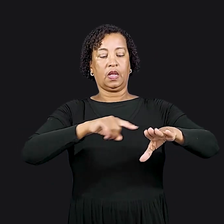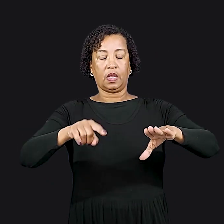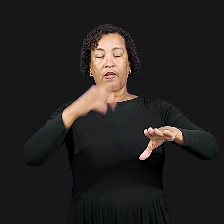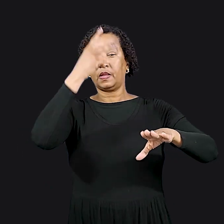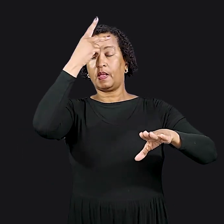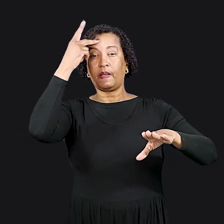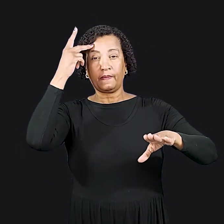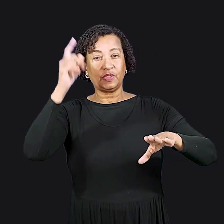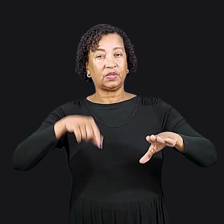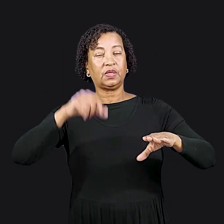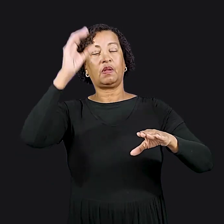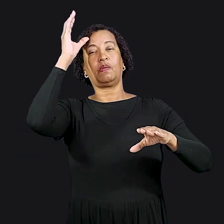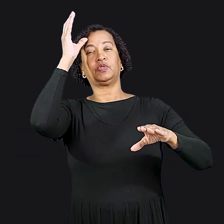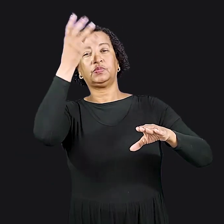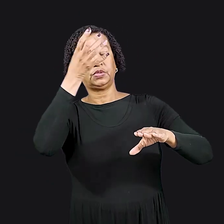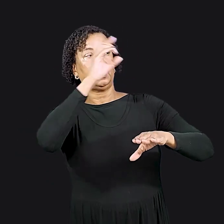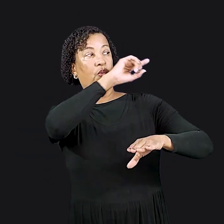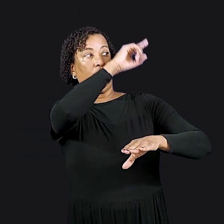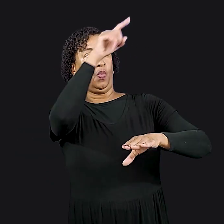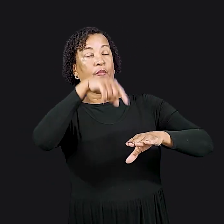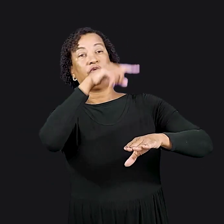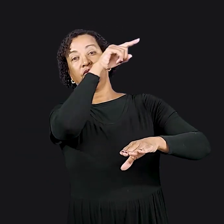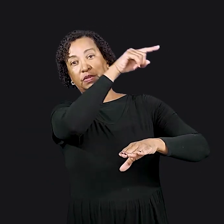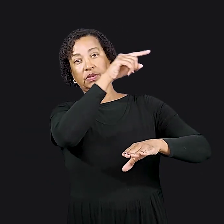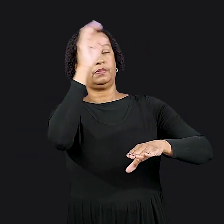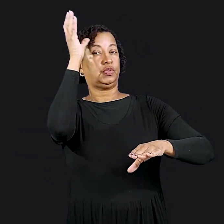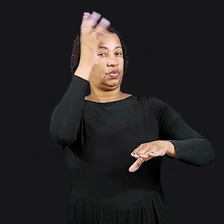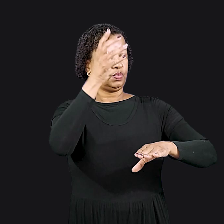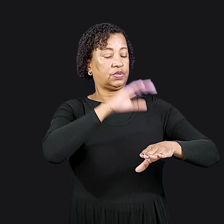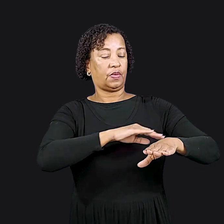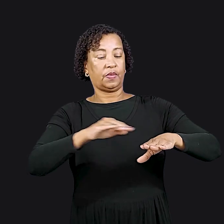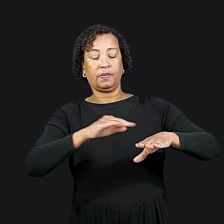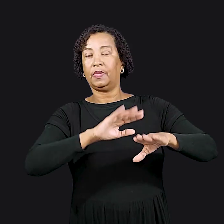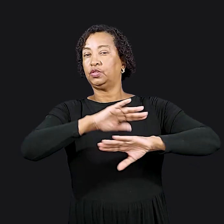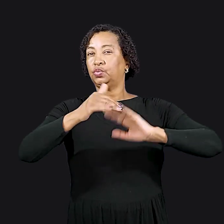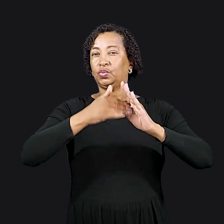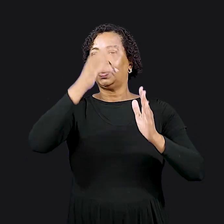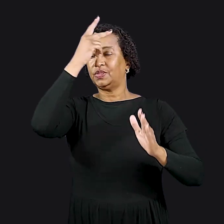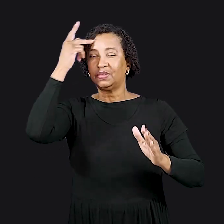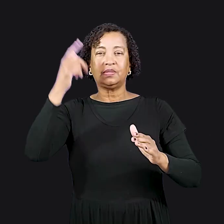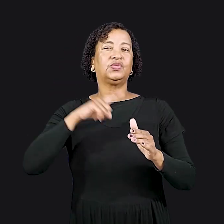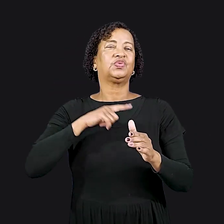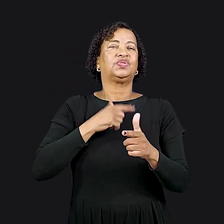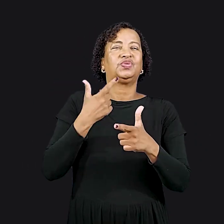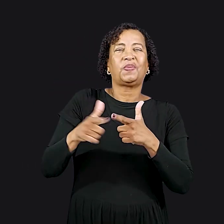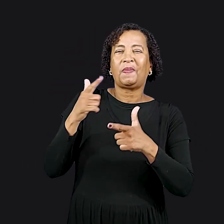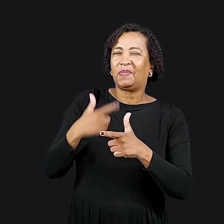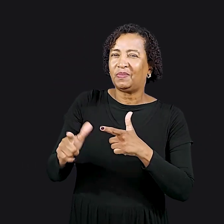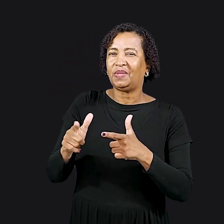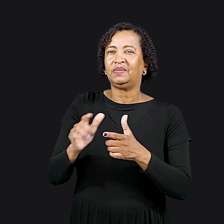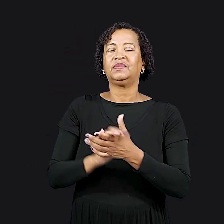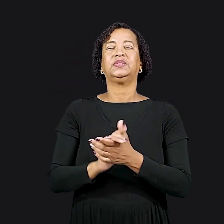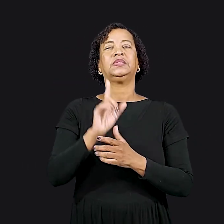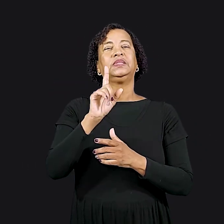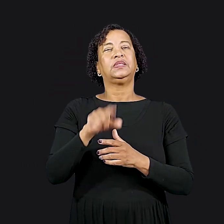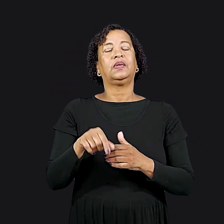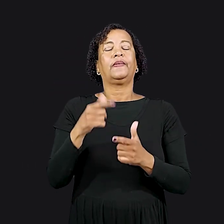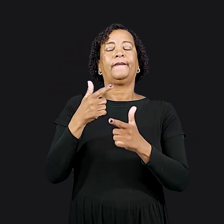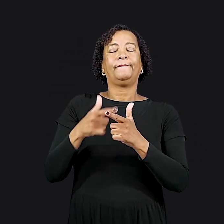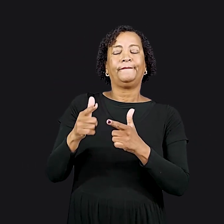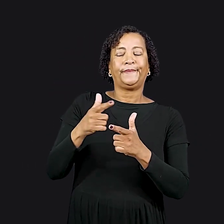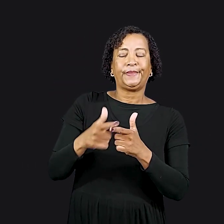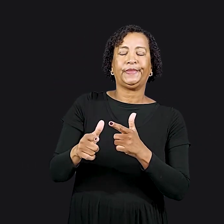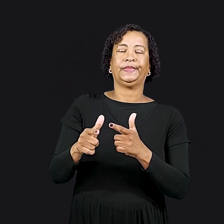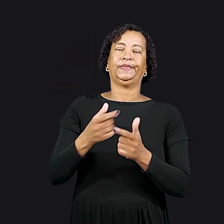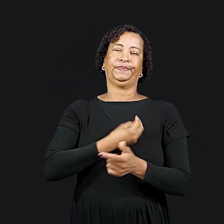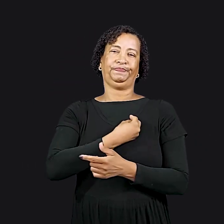queriam ser parte da sua solução e resposta, e no sopé da montanha ficaram todas aquelas pessoas com problemas, que ainda eram parte